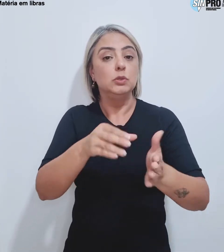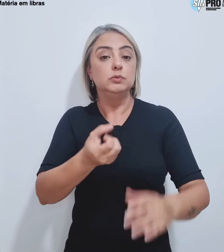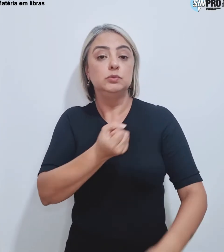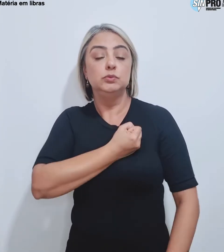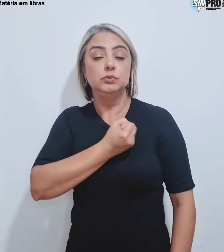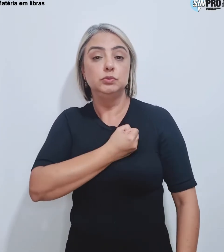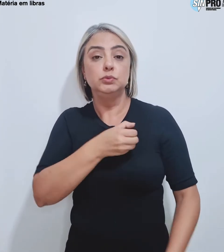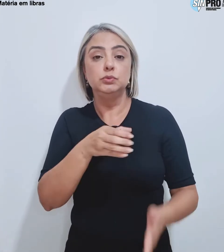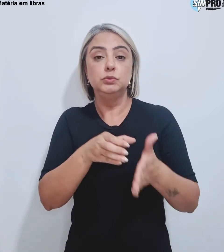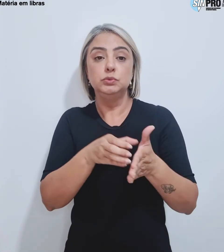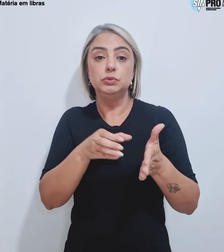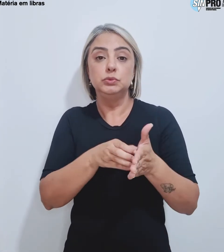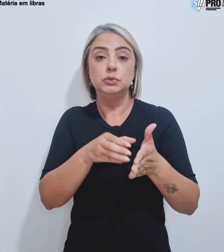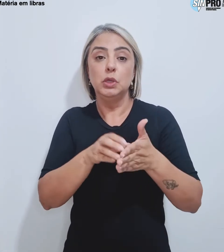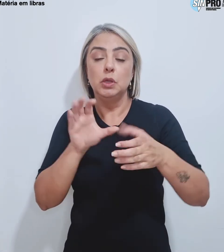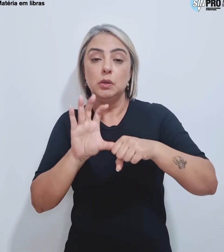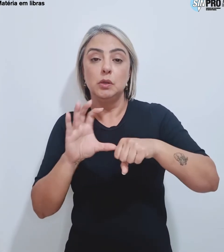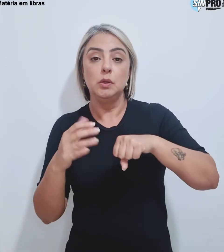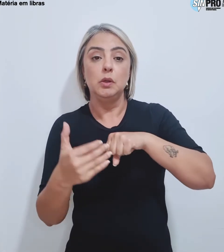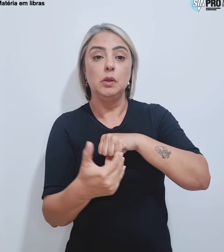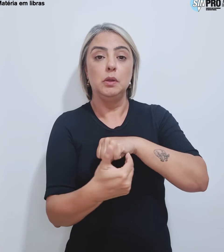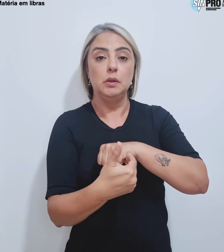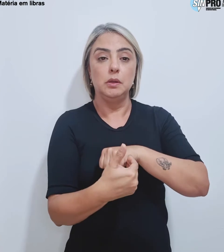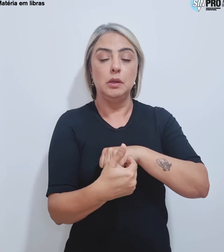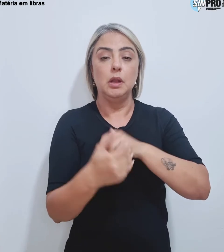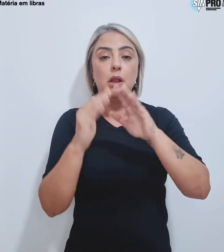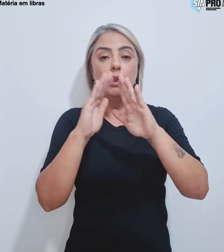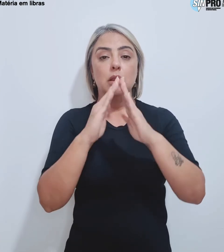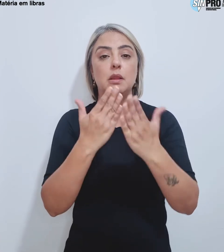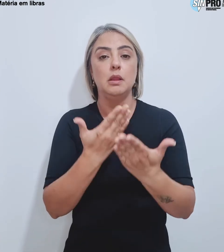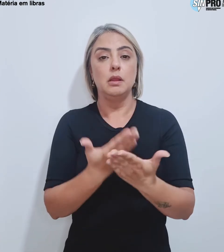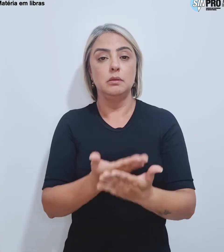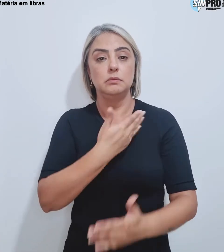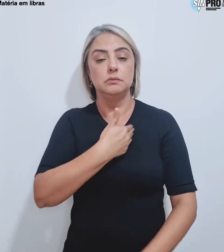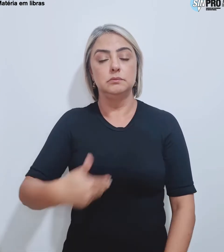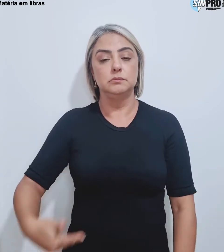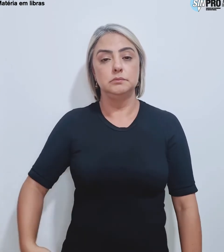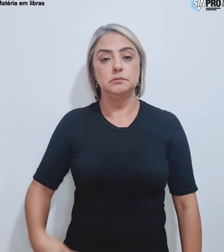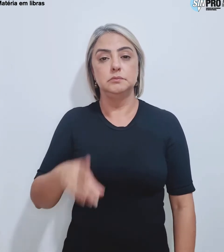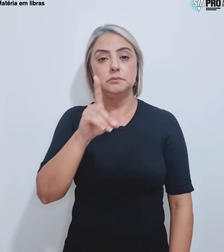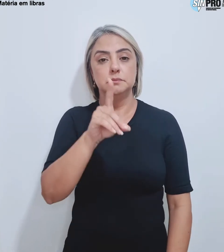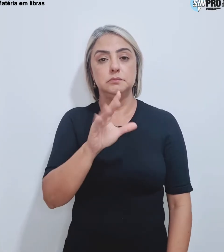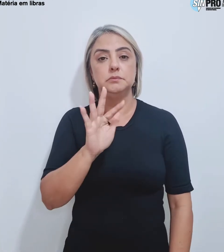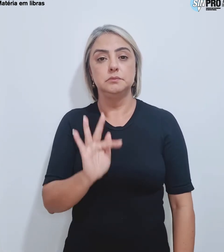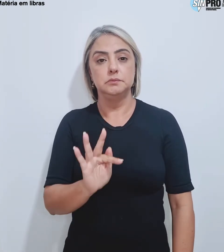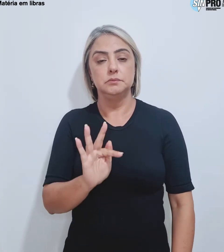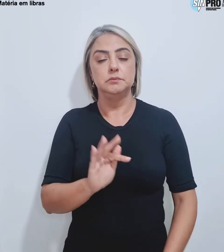dos dados referentes à Covid-19 nas escolas públicas do Distrito